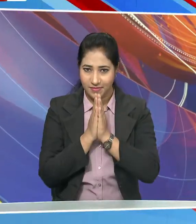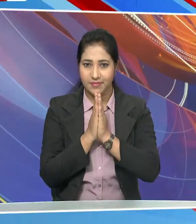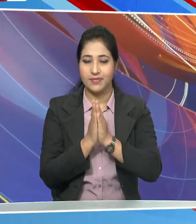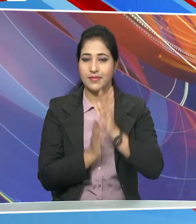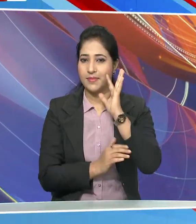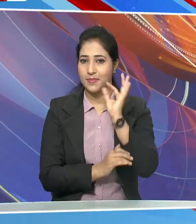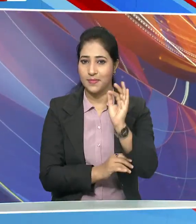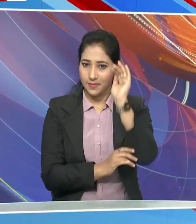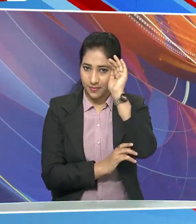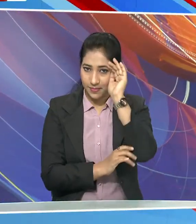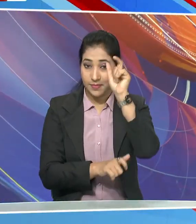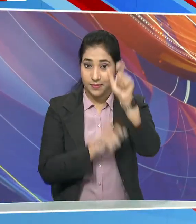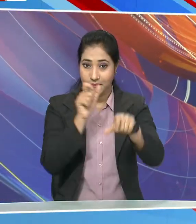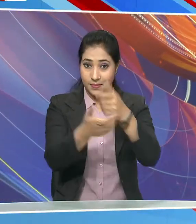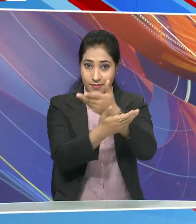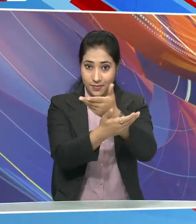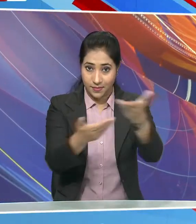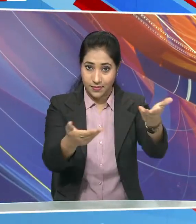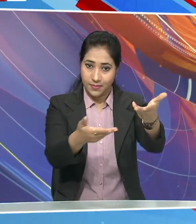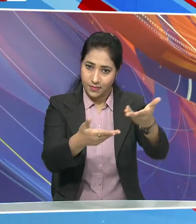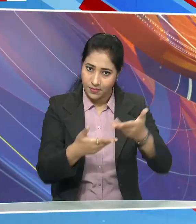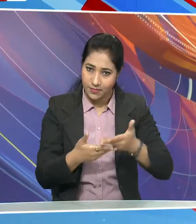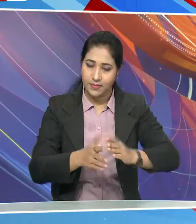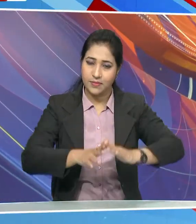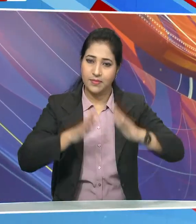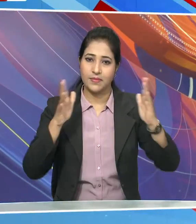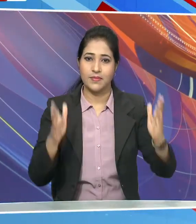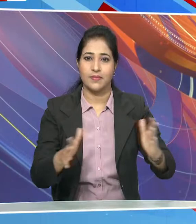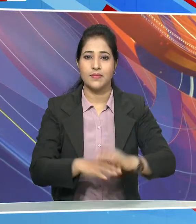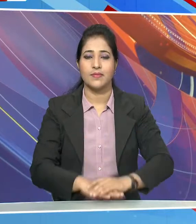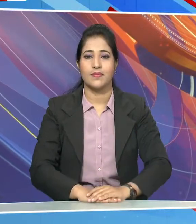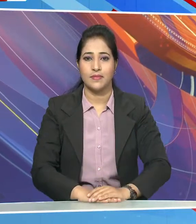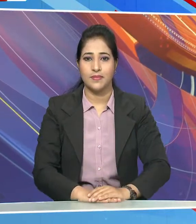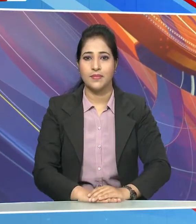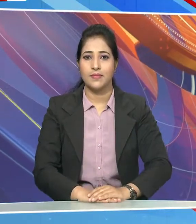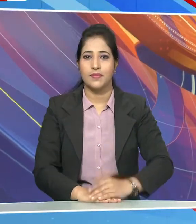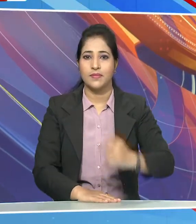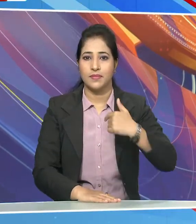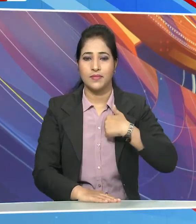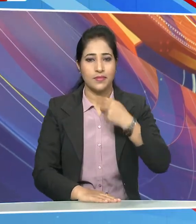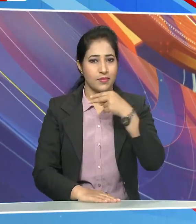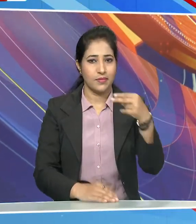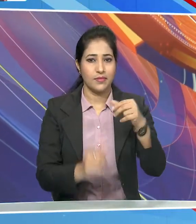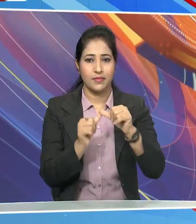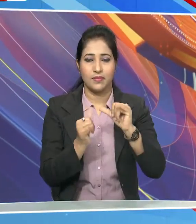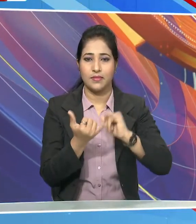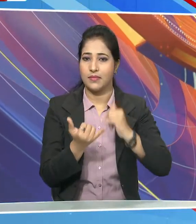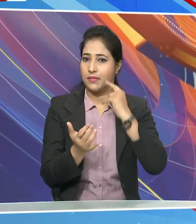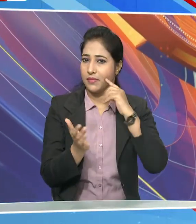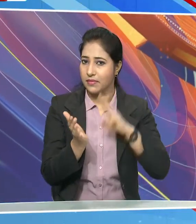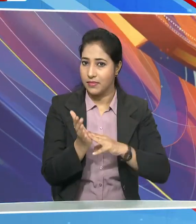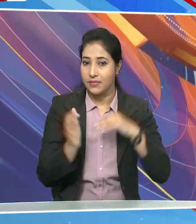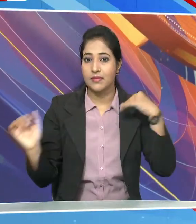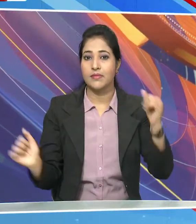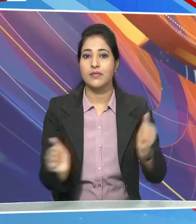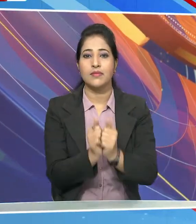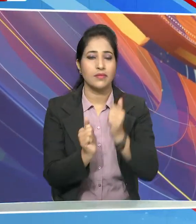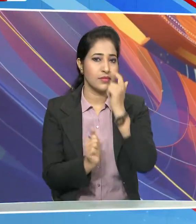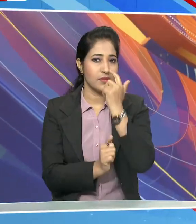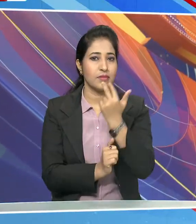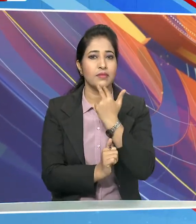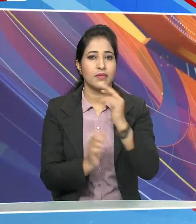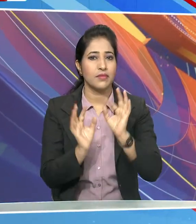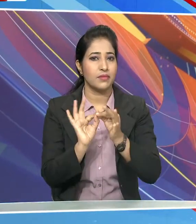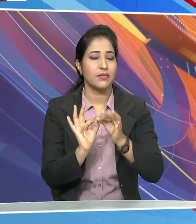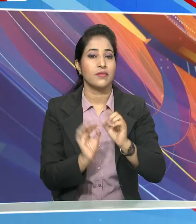विशेष समाचार बुलेटिन में आप सभी दर्शकों का बहुत-बहुत स्वागत है मैं हूं असीम मिश्रा और मेरे साथ हैं मेरी सही होगी